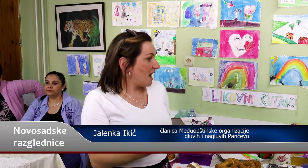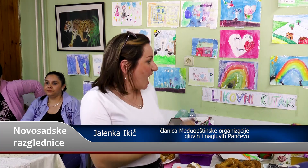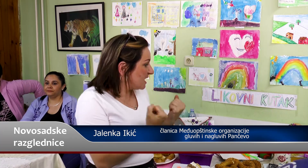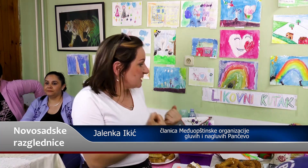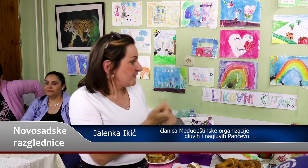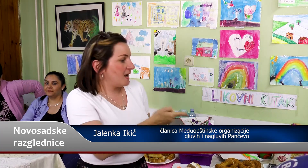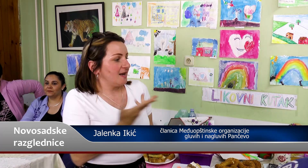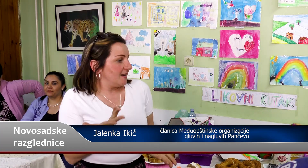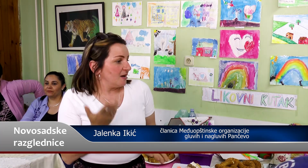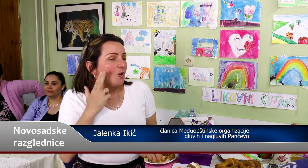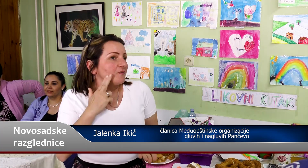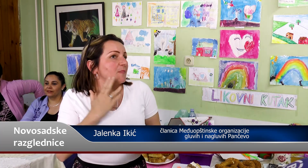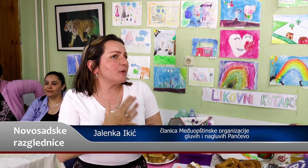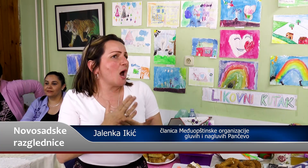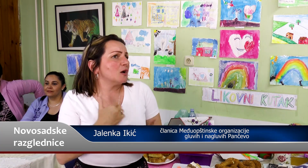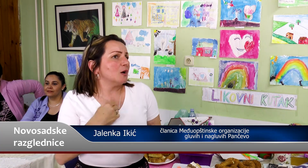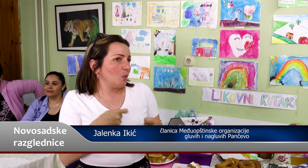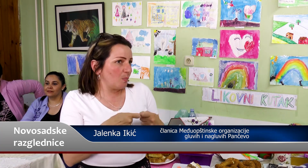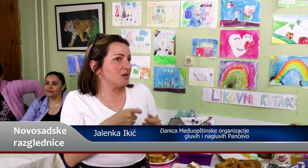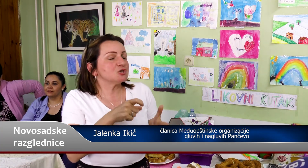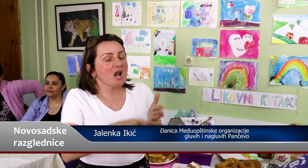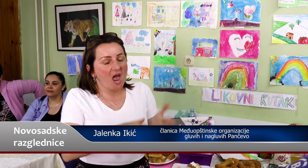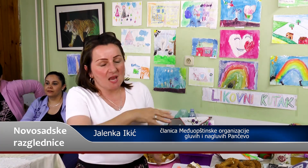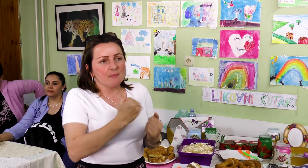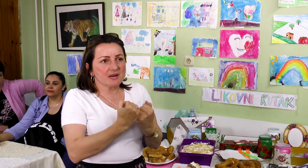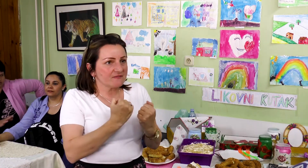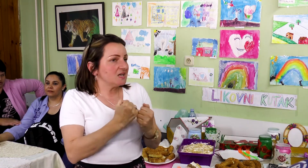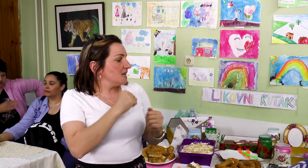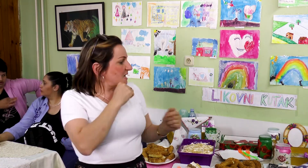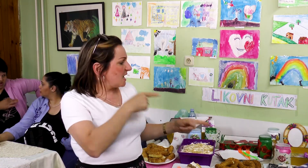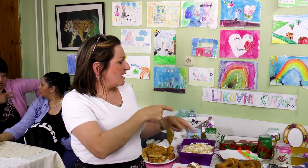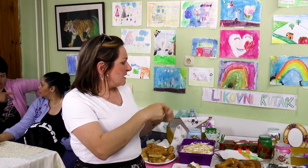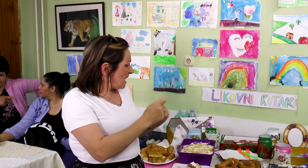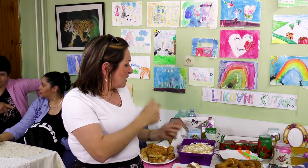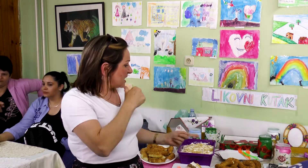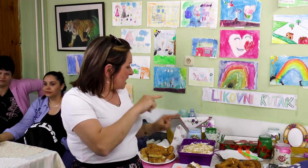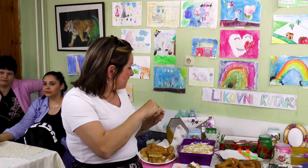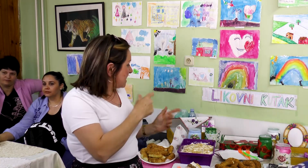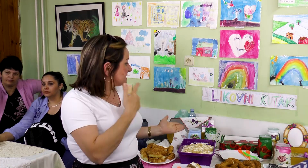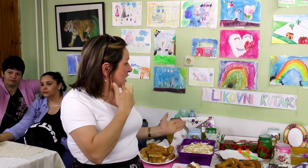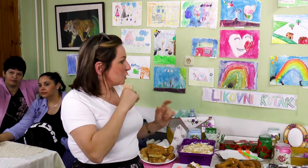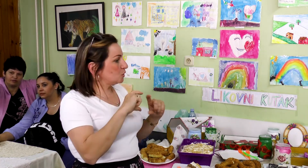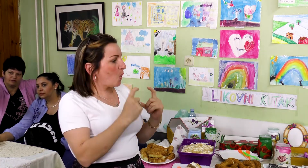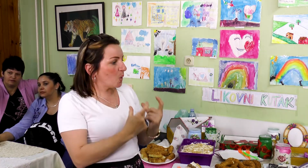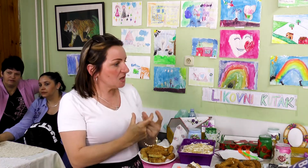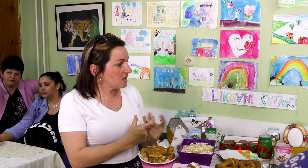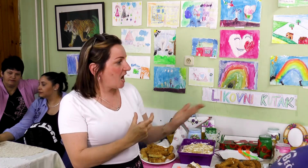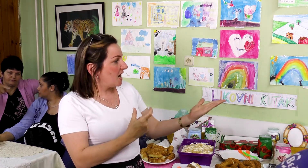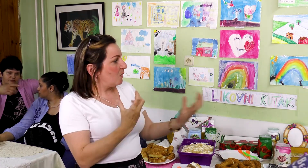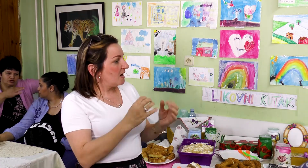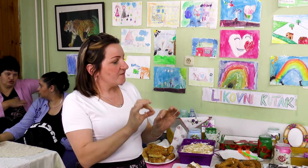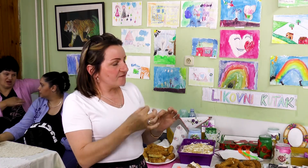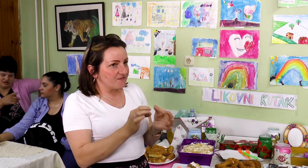radove i aktivnosti oko pravljenja peciva. Aktivnost njihove organizacije